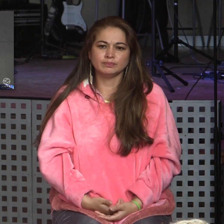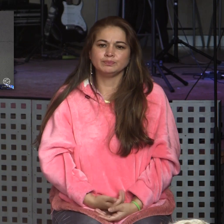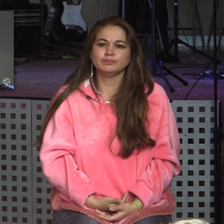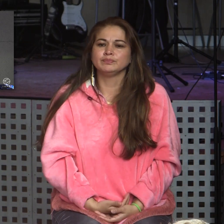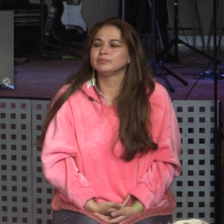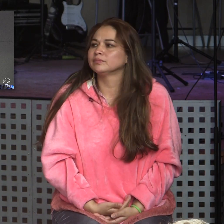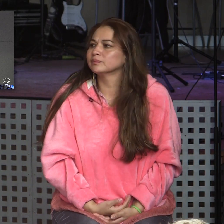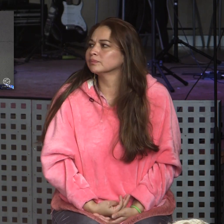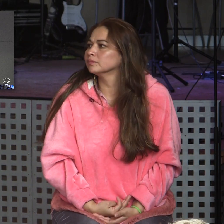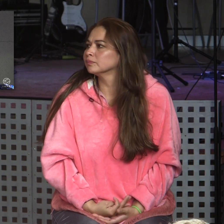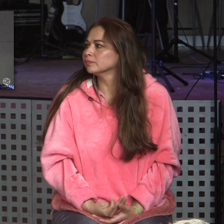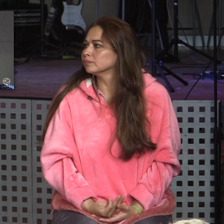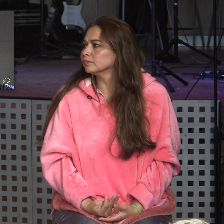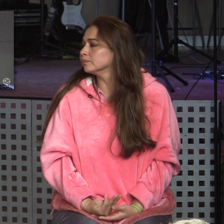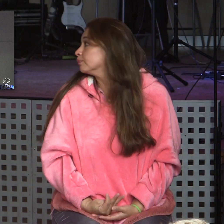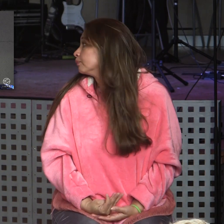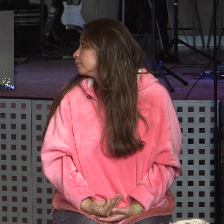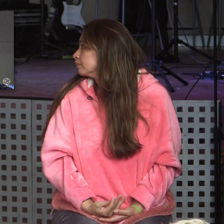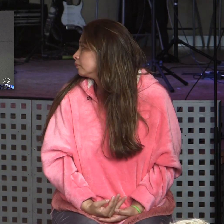Faltan unos años.